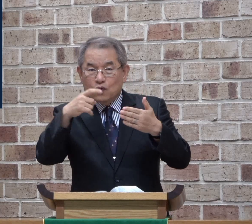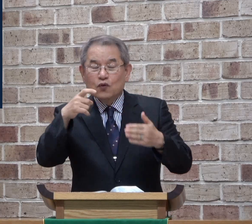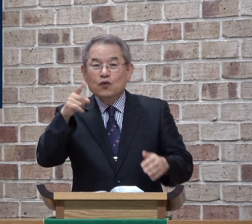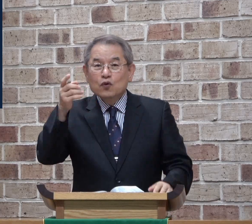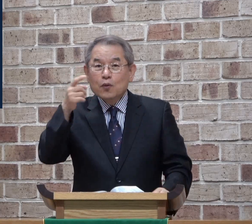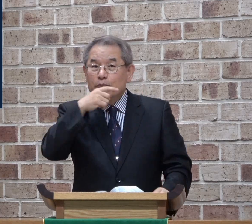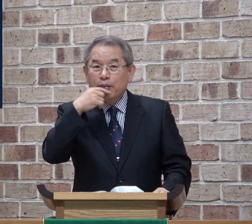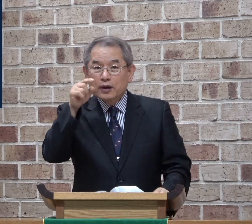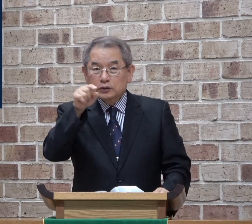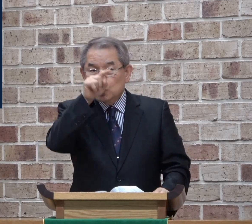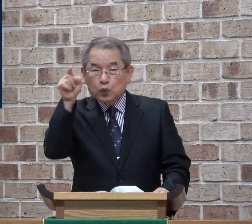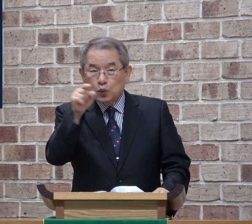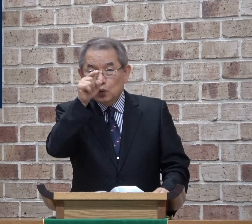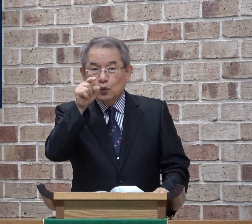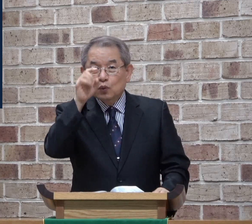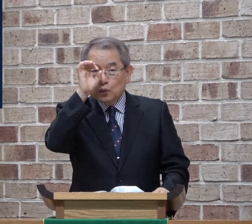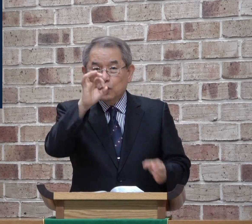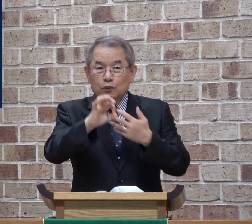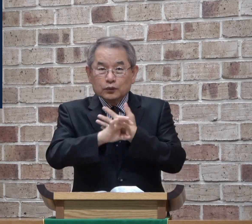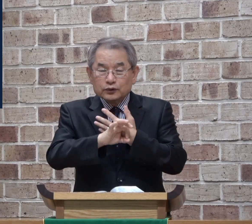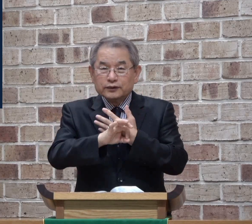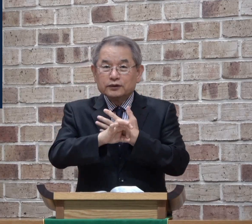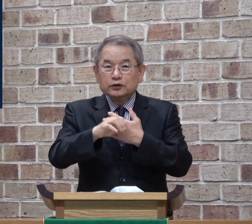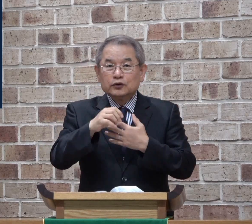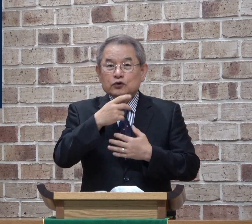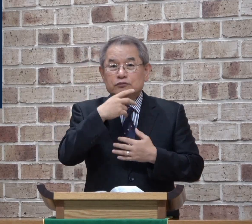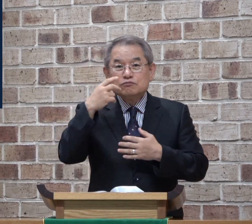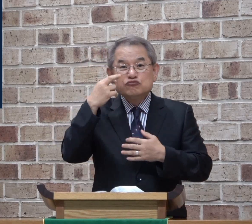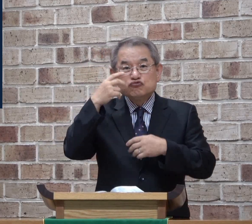문구가 새겨져 있습니다. 저 빨간색 부분을 보십시오.